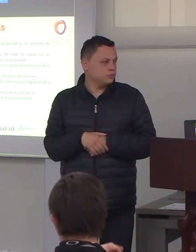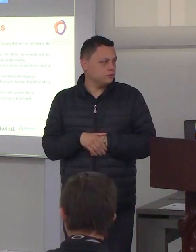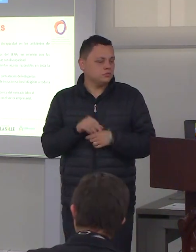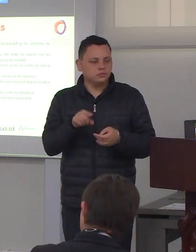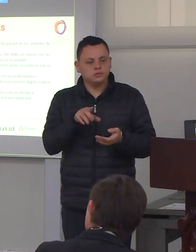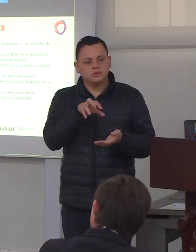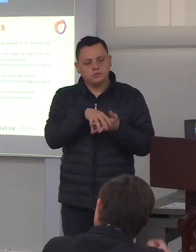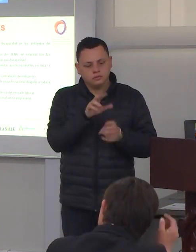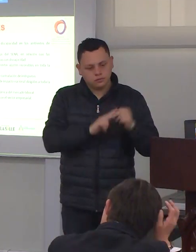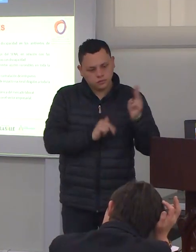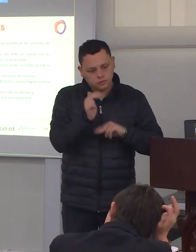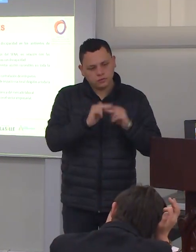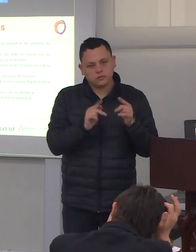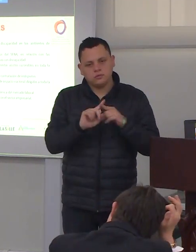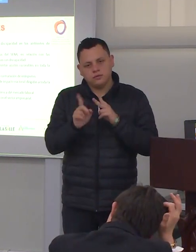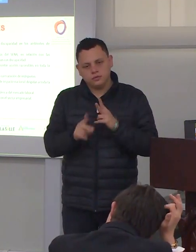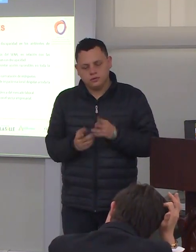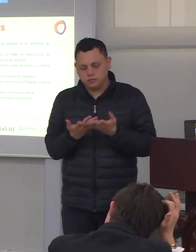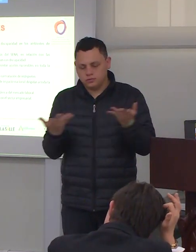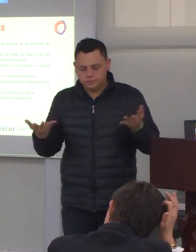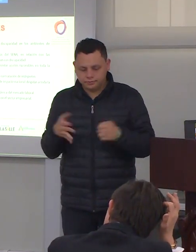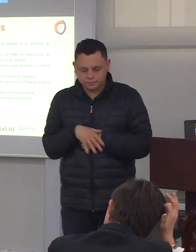infraestructura y en este tipo de cosas.